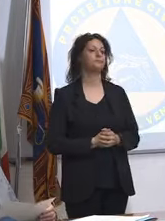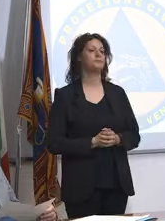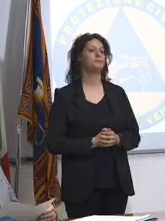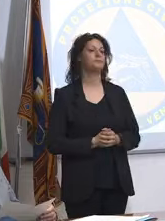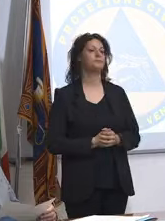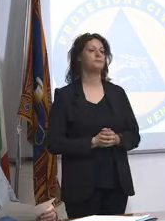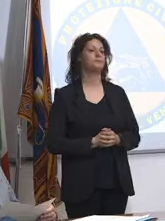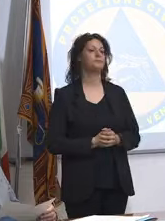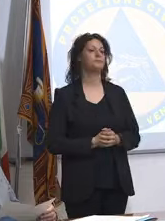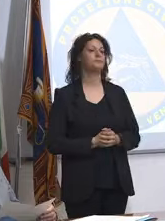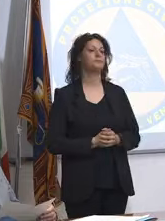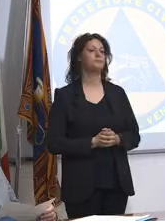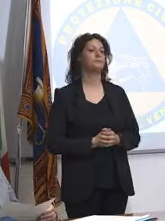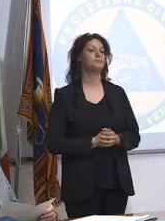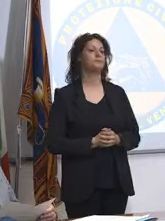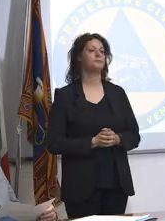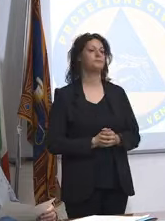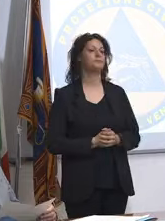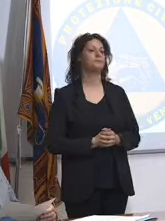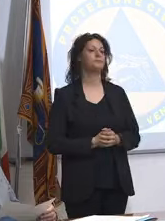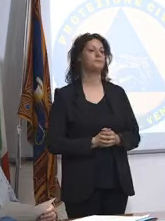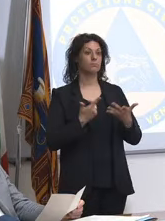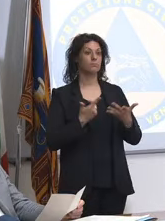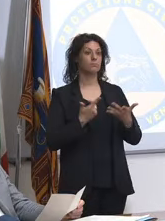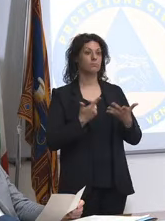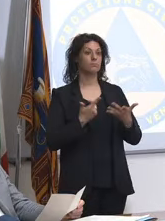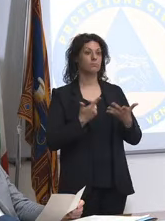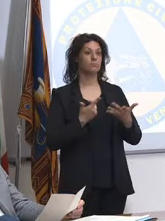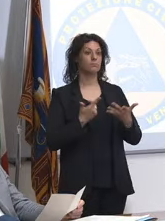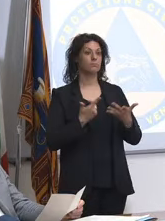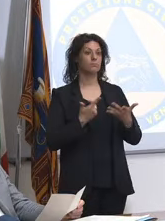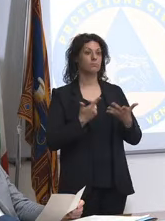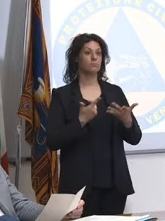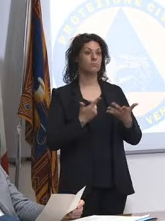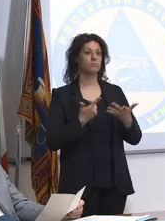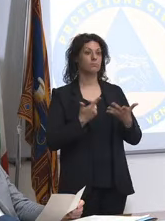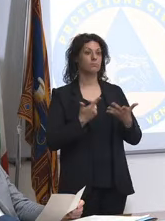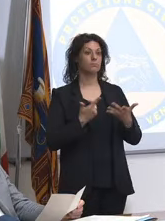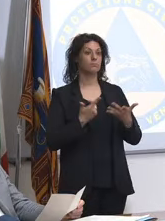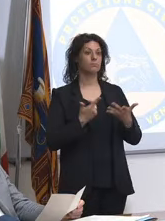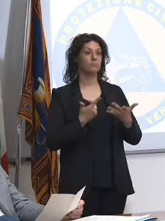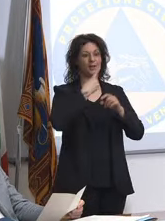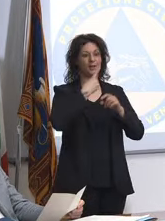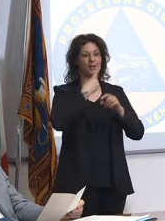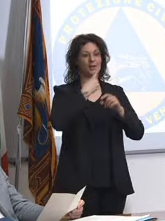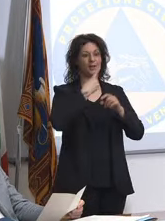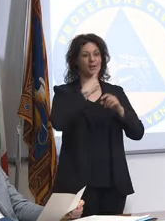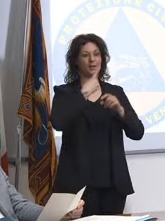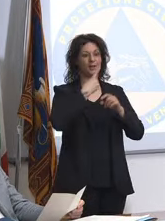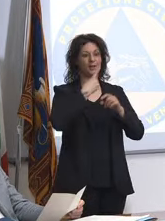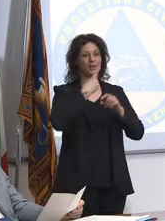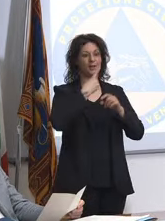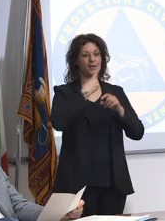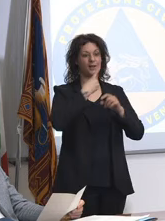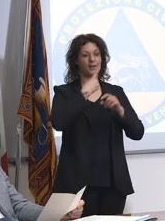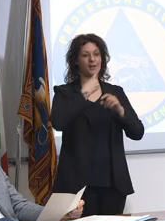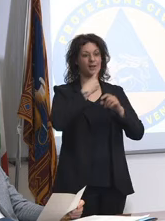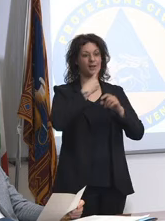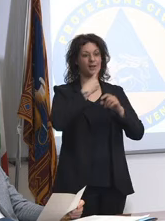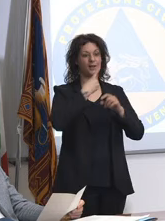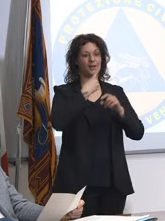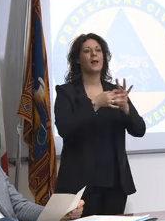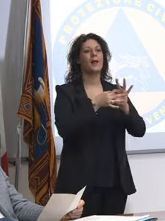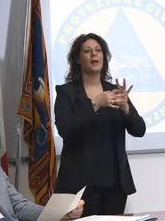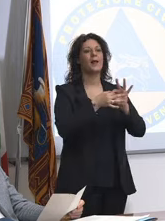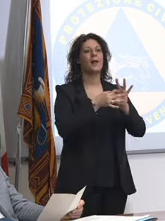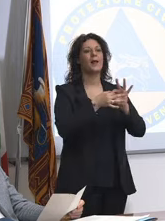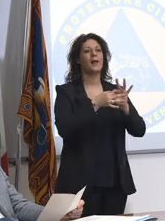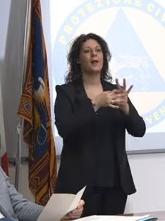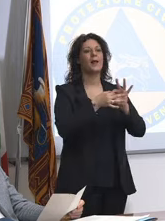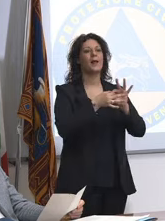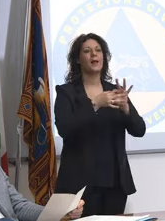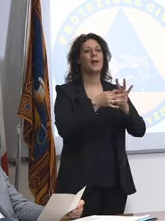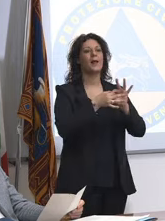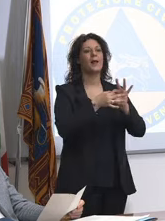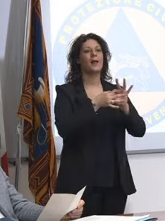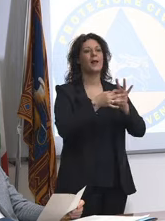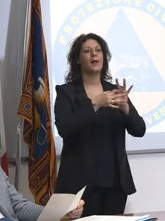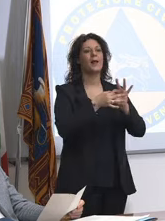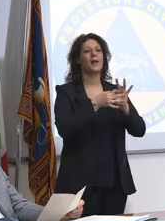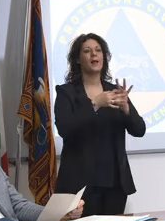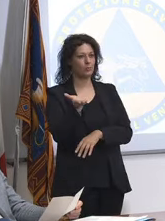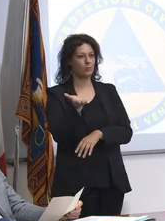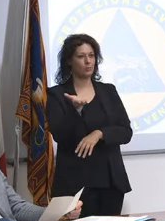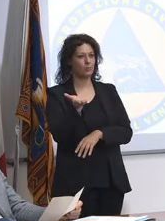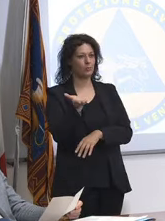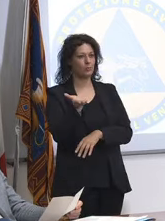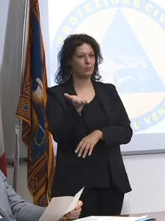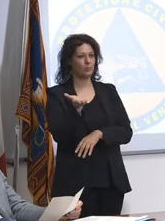rispetto alle azioni che si vogliono portare avanti riguardo alle aperture e quindi diciamo alla ripresa di tutte le